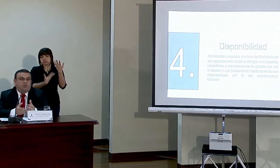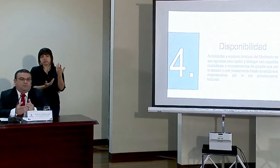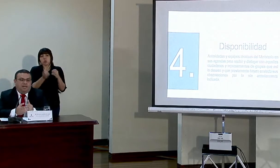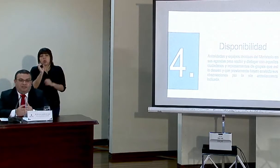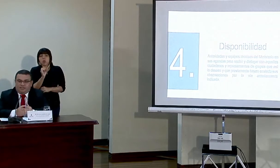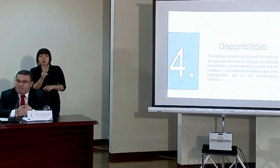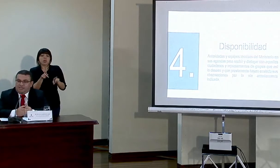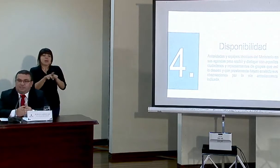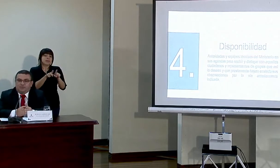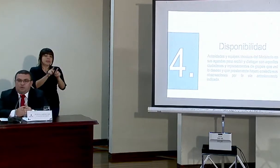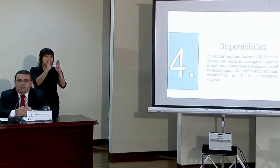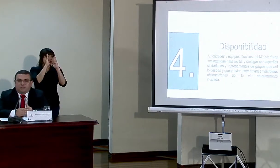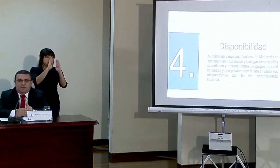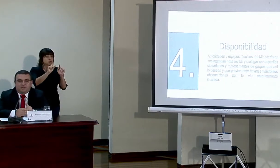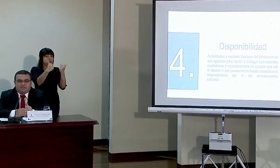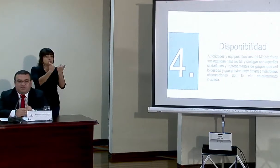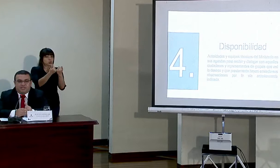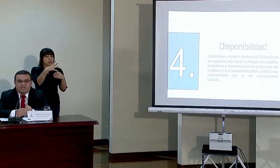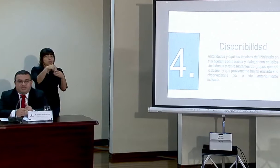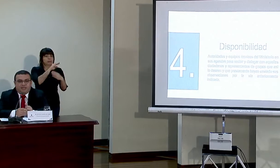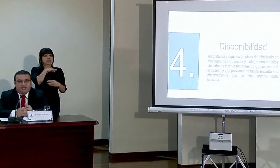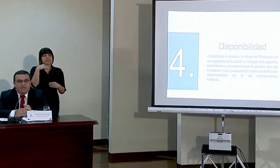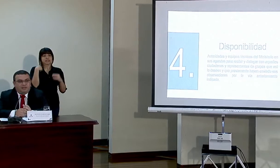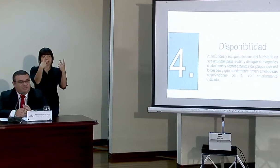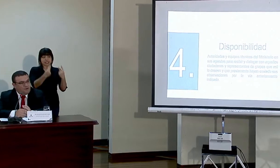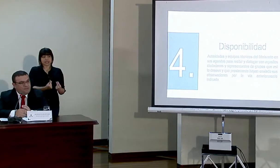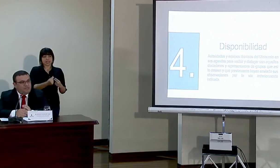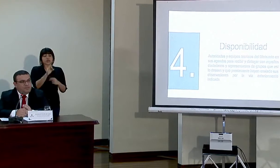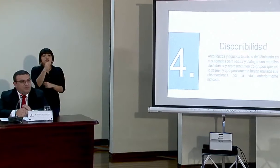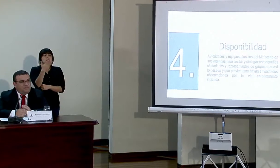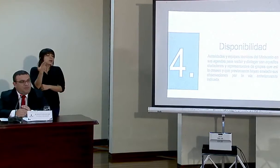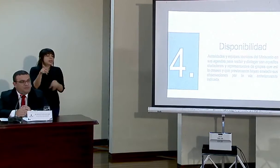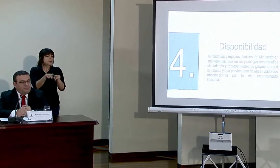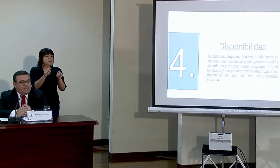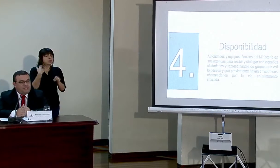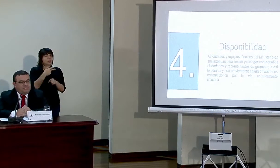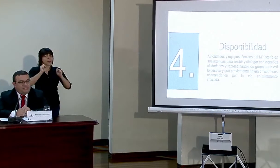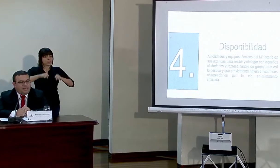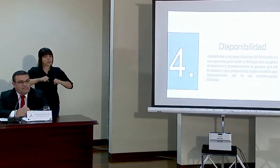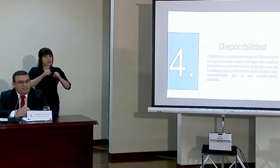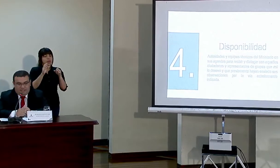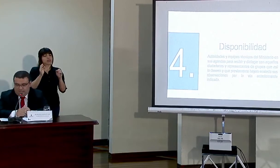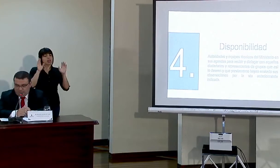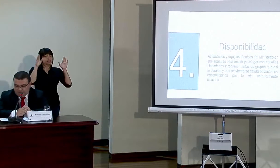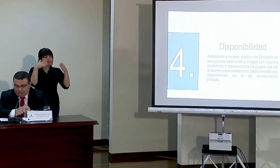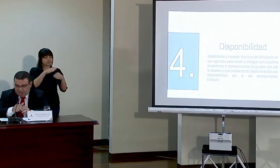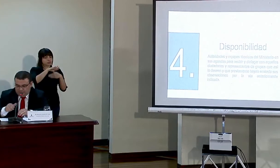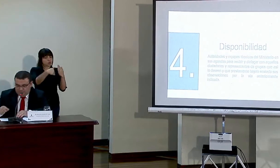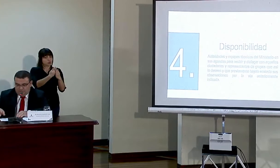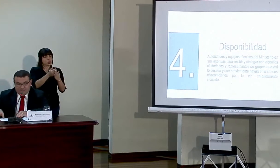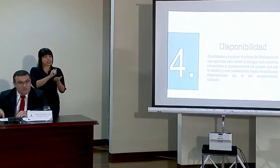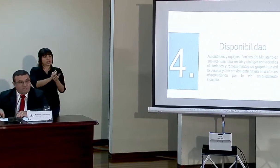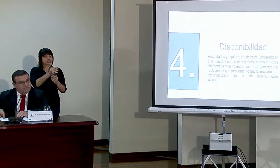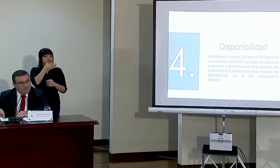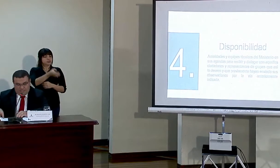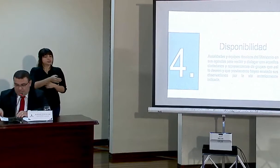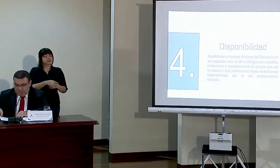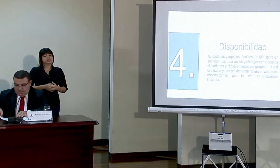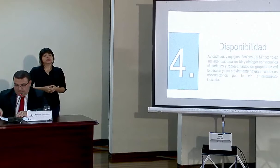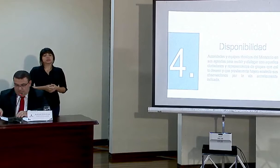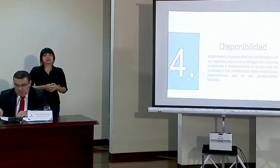o atender estos grupos en el Ministerio de Hacienda, de forma que también podamos canalizar esas